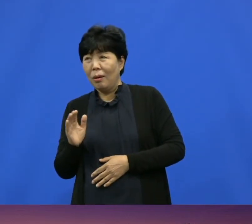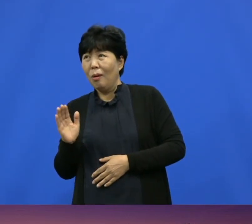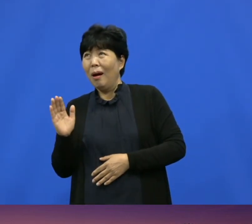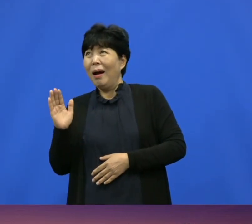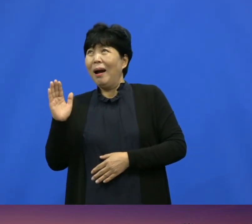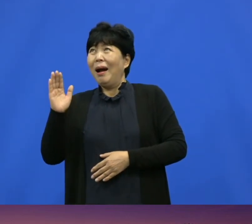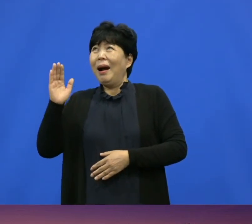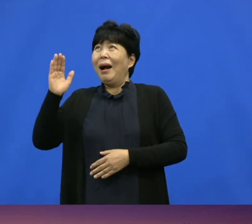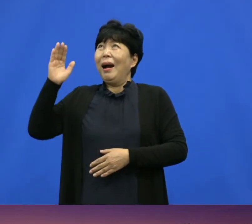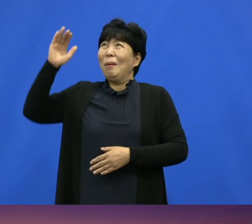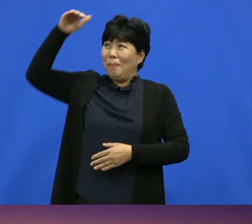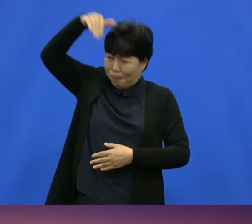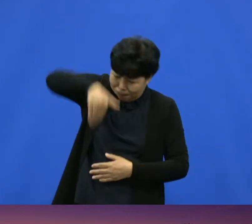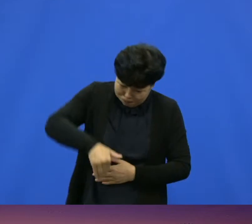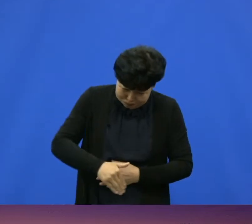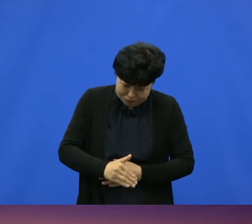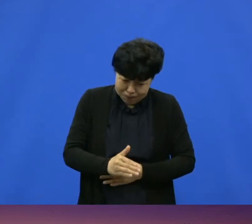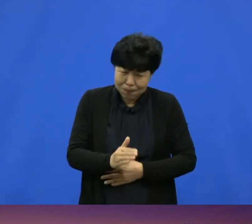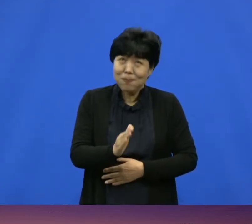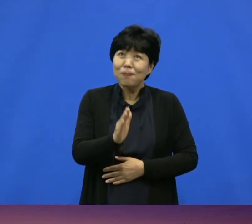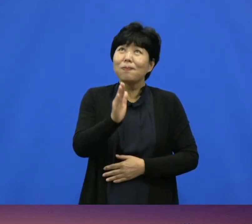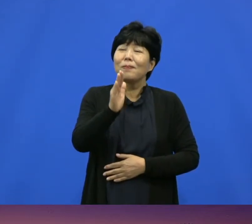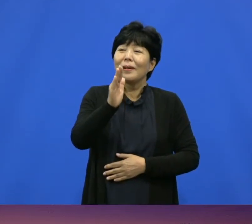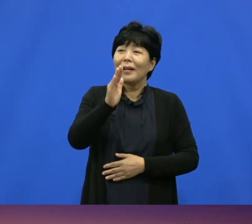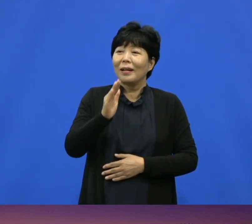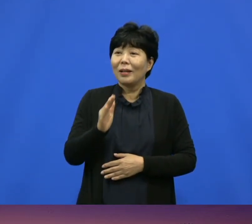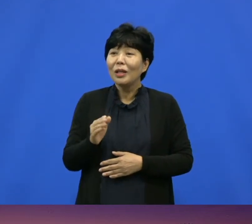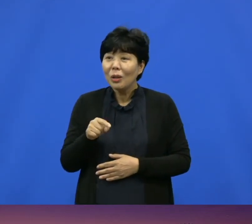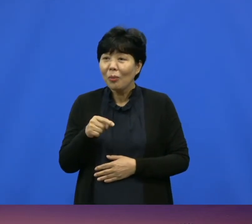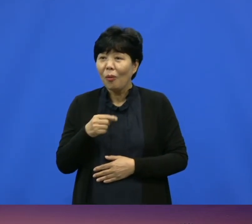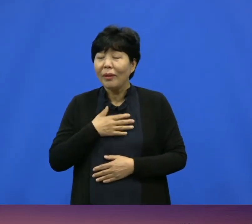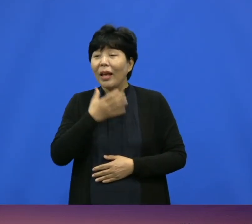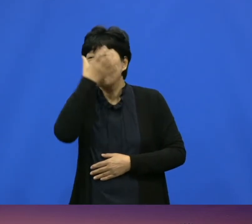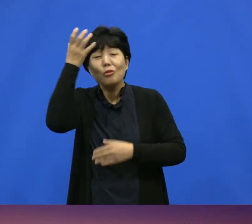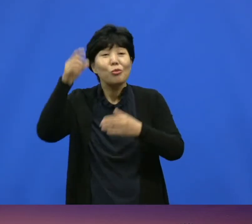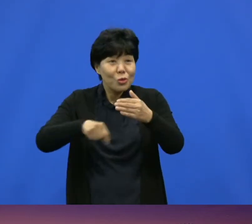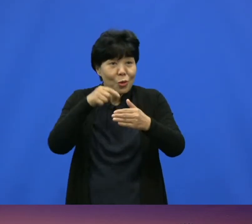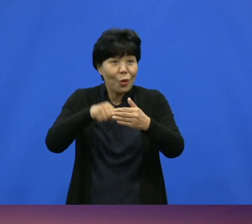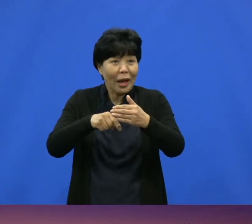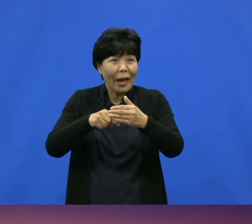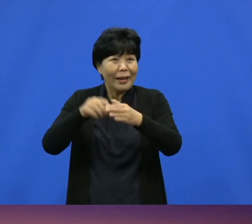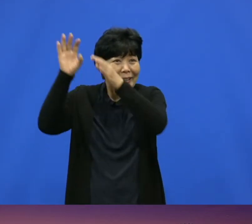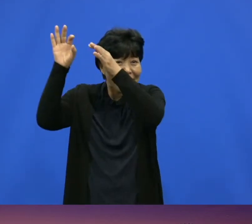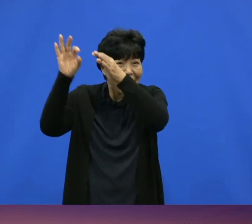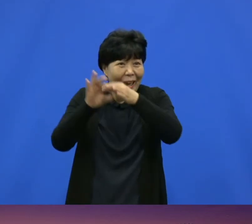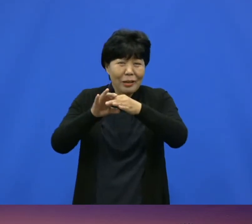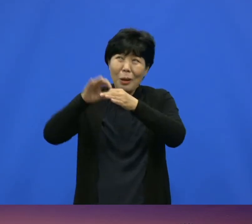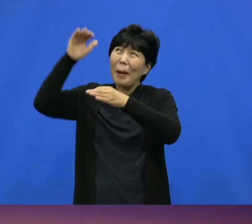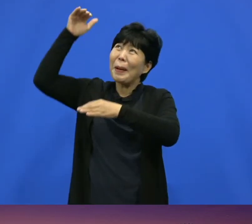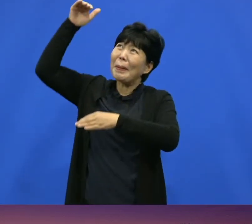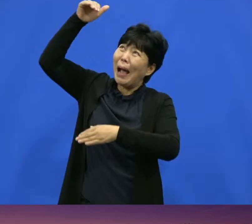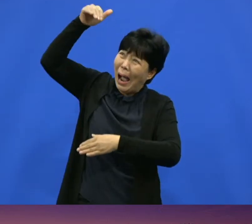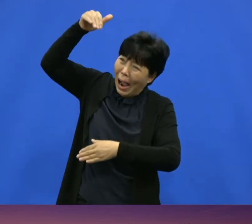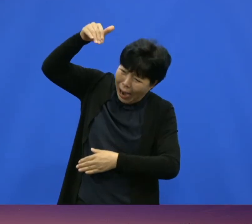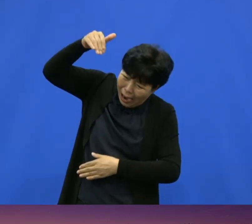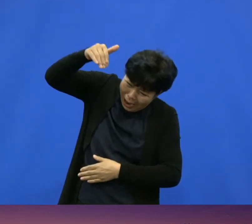탔는데 이 롤러코스터는 올라가는 게 아니고 내려가는 거가 있는 거예요. 쫙 끝도 없이 떨어지는 이